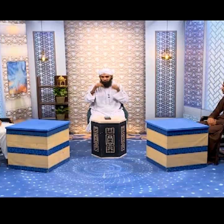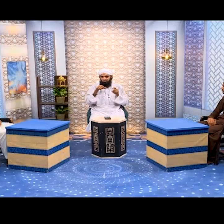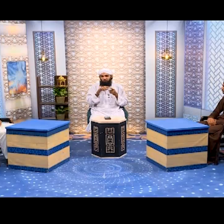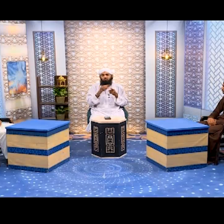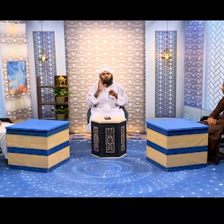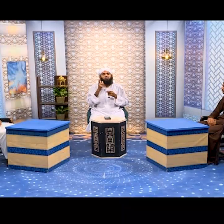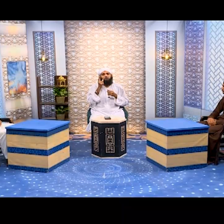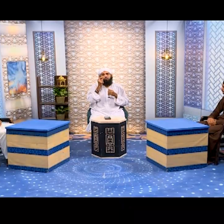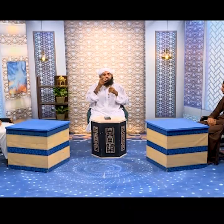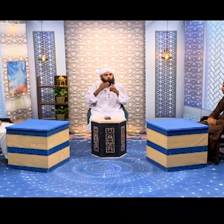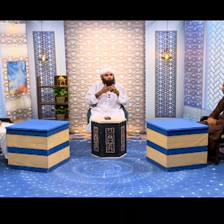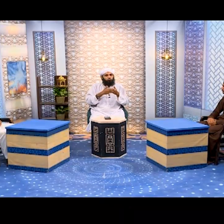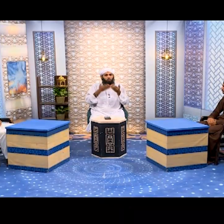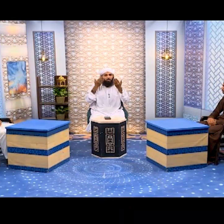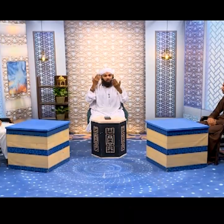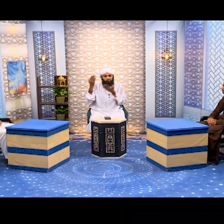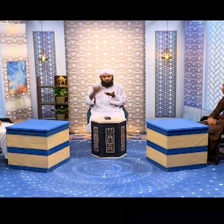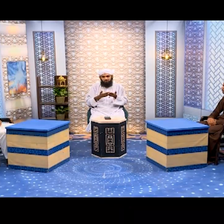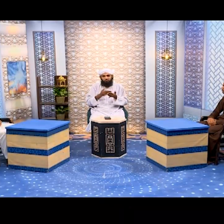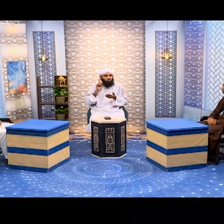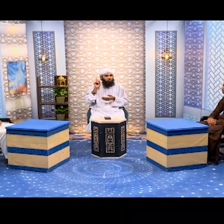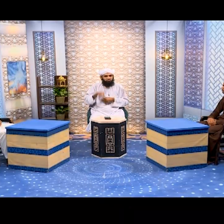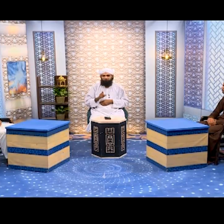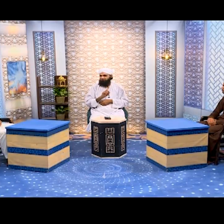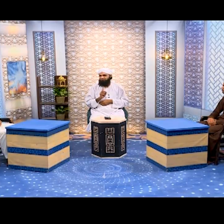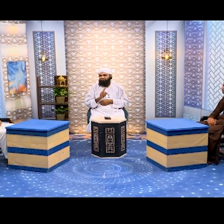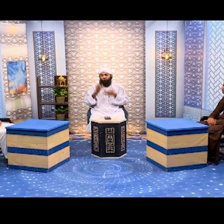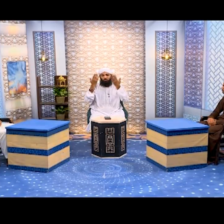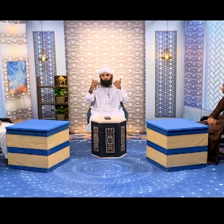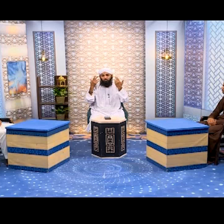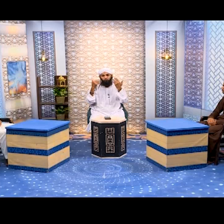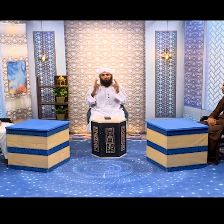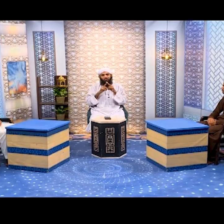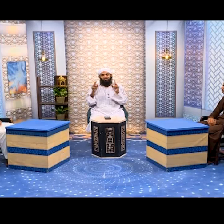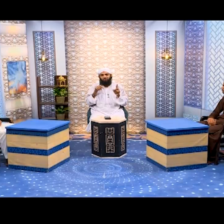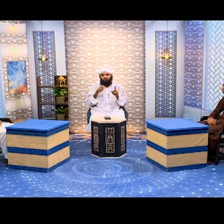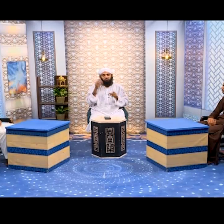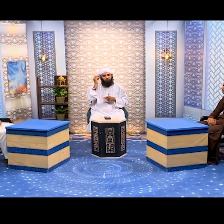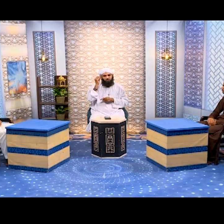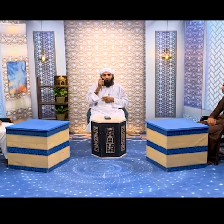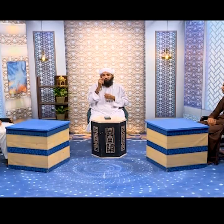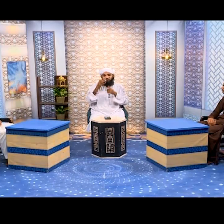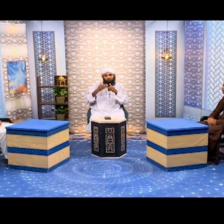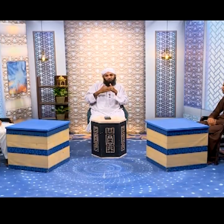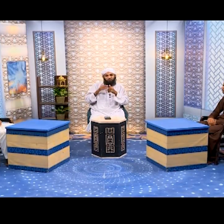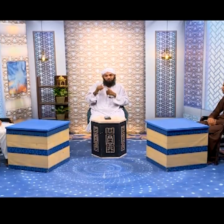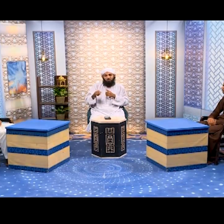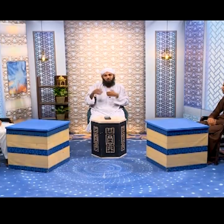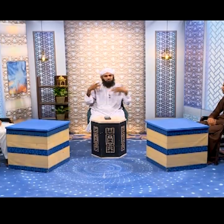کے احسانات کا انکار کر کے ناشکری نہیں کرتی۔ وہ اچھی طرح جانتی ہے کہ شوہر مجھ جیسی صنف نازک کے لیے ایک